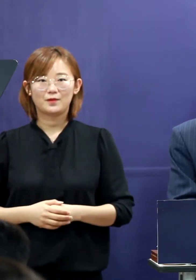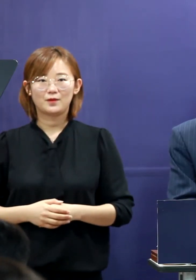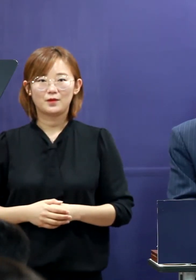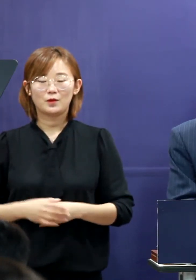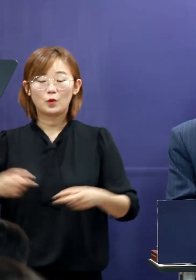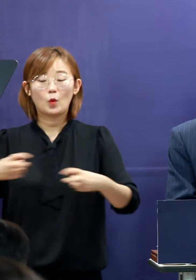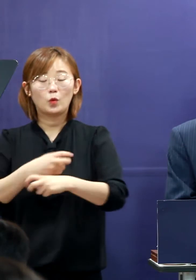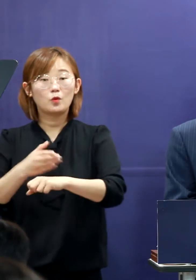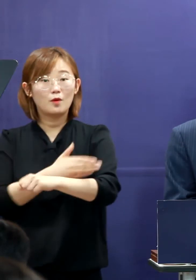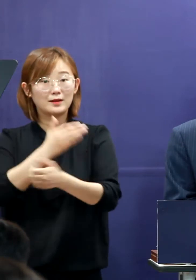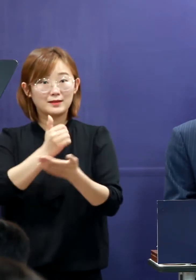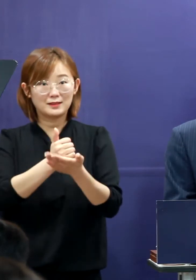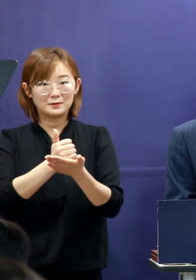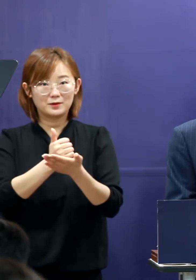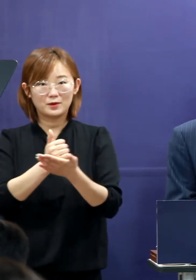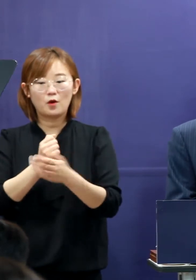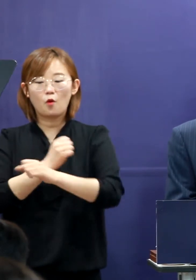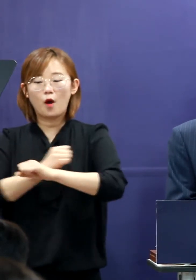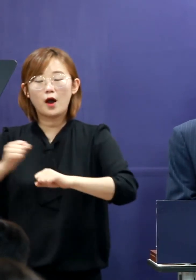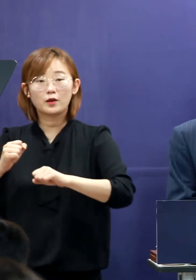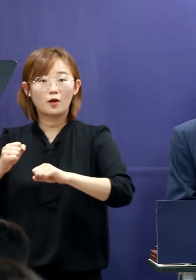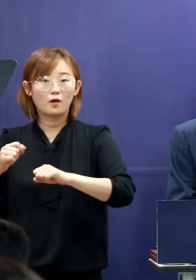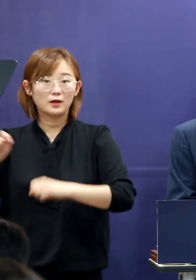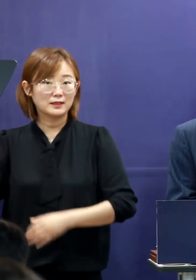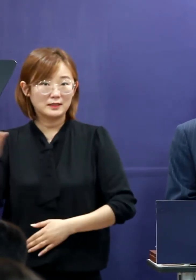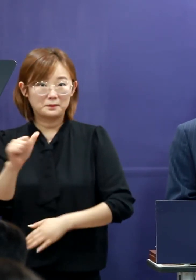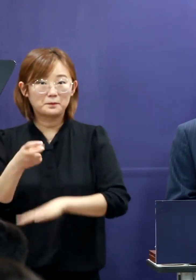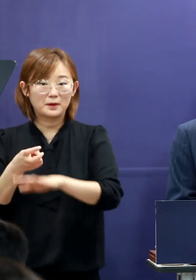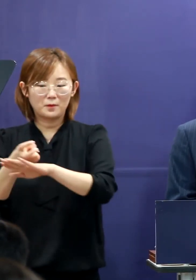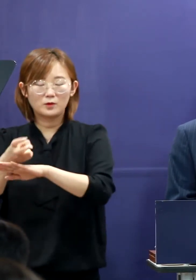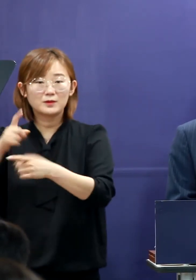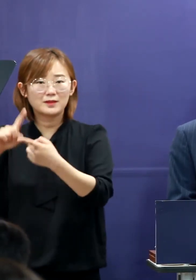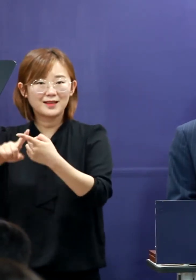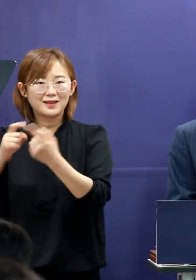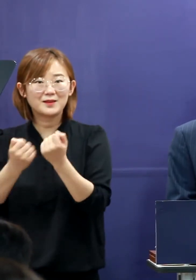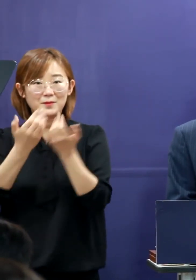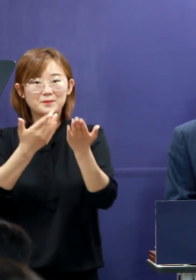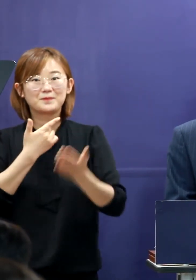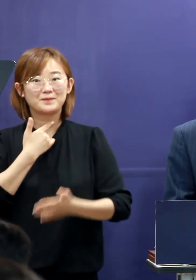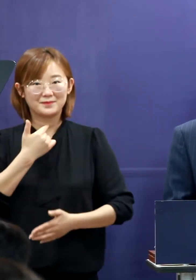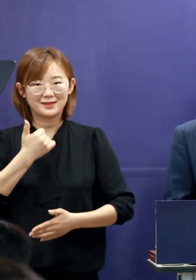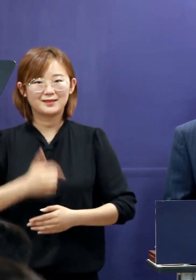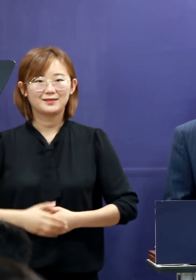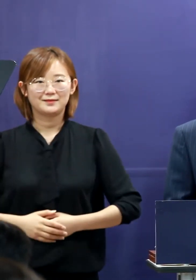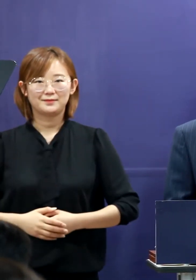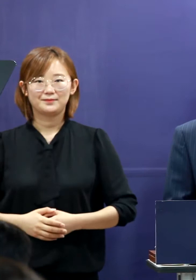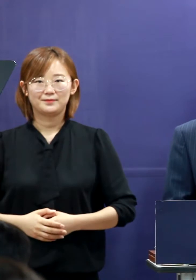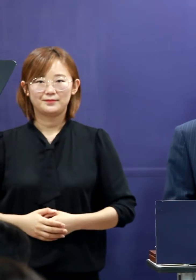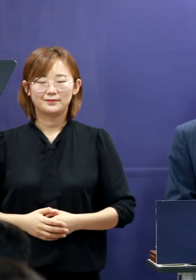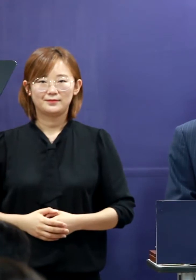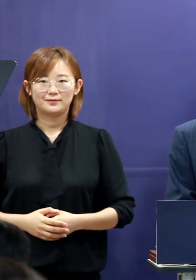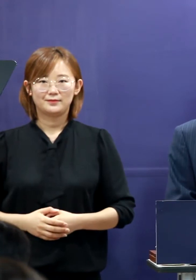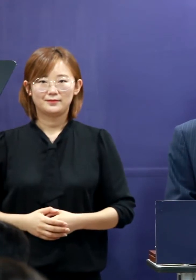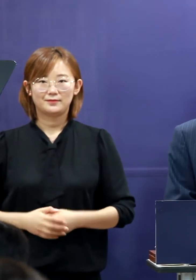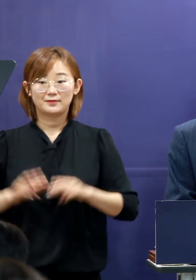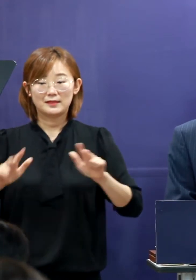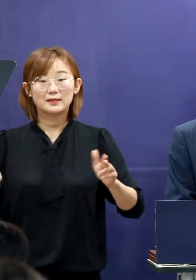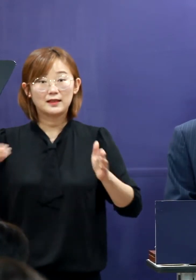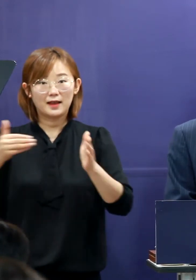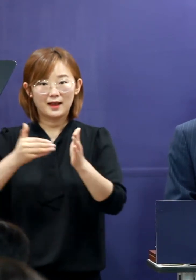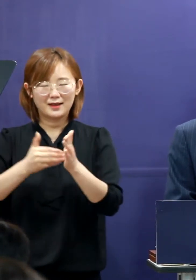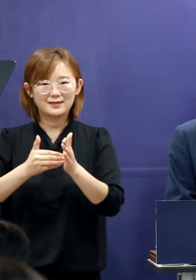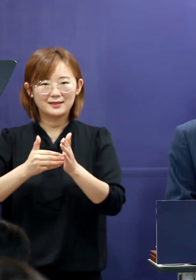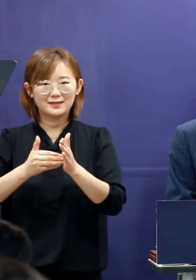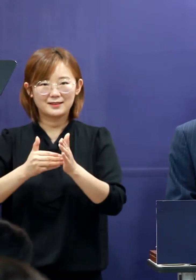광역급행버스 그에 대해서도 말씀을 드린 바가 있고 그런데 또 그동안 우리가 좀 추진해온